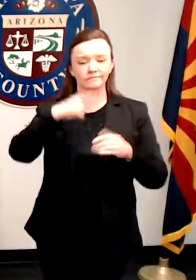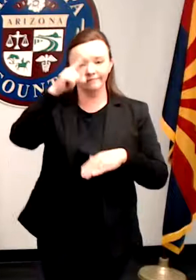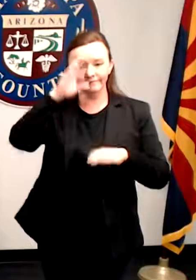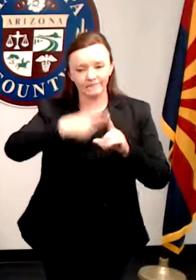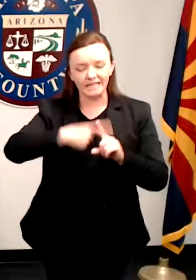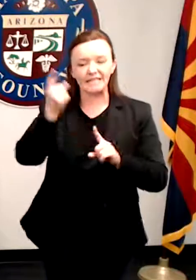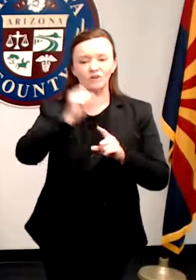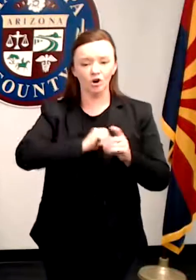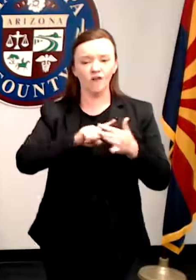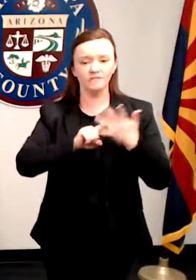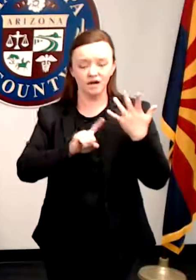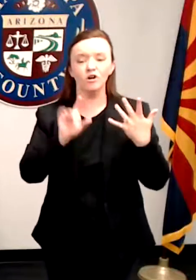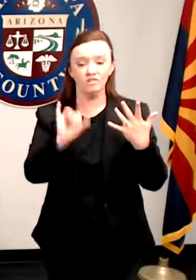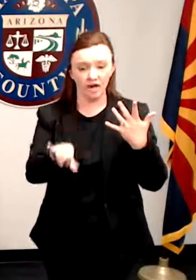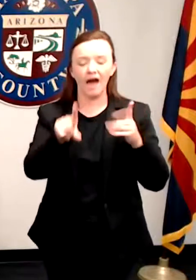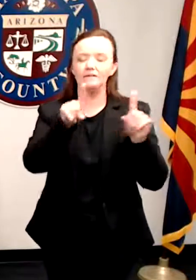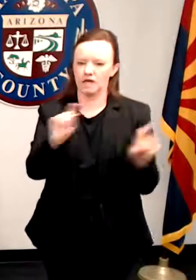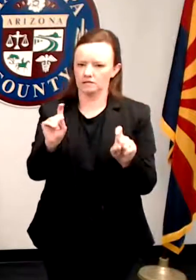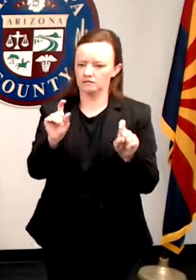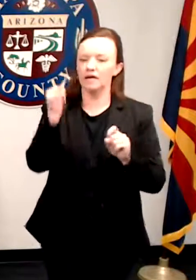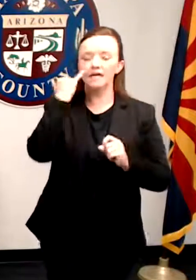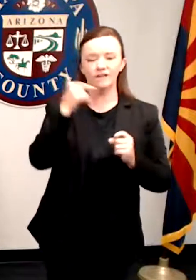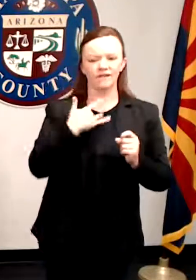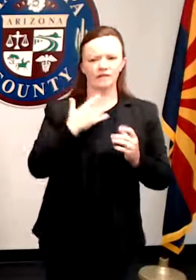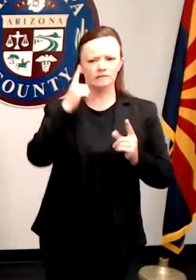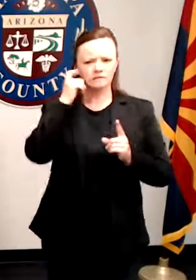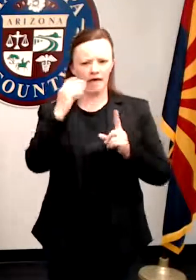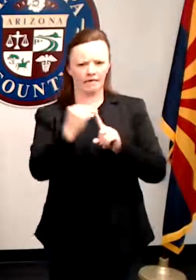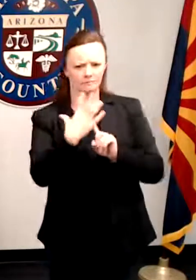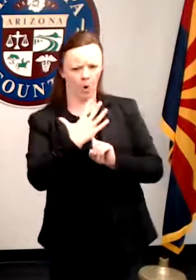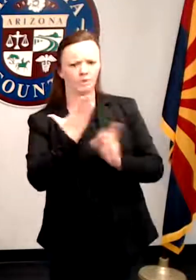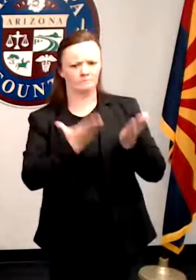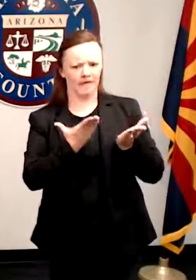exposed, talk to a healthcare provider about getting the test.